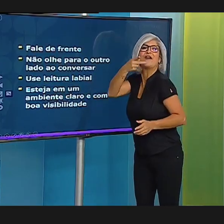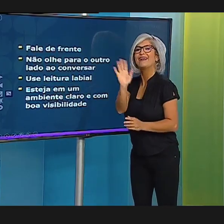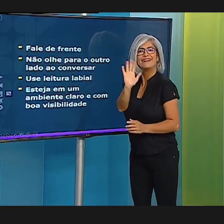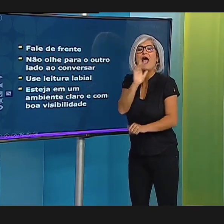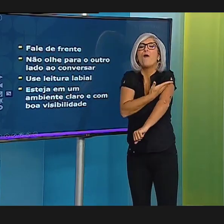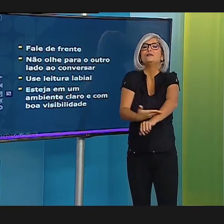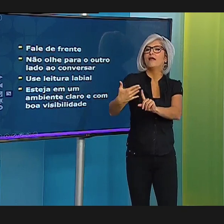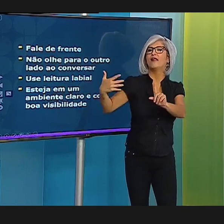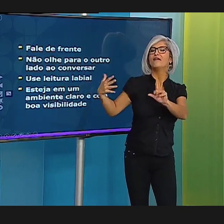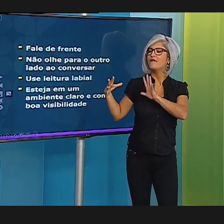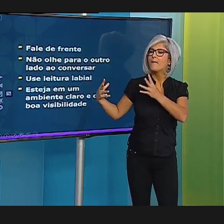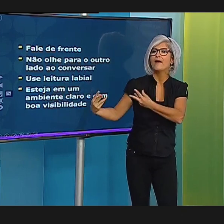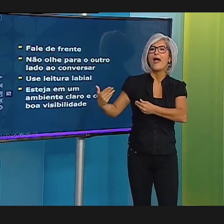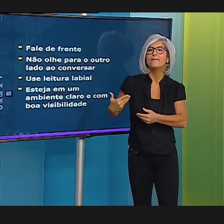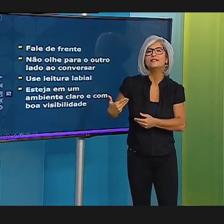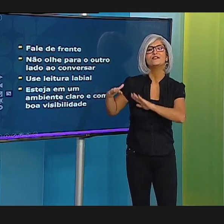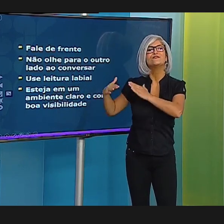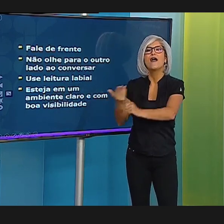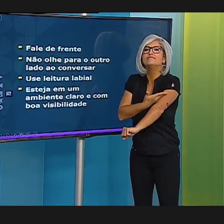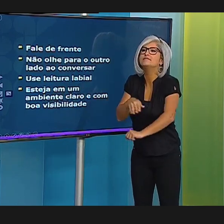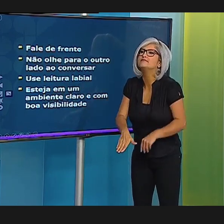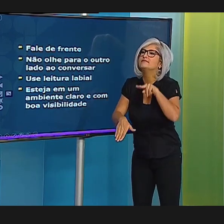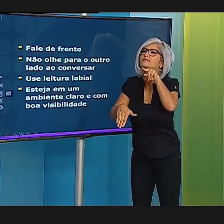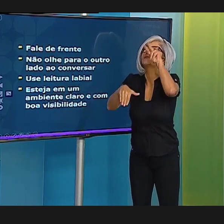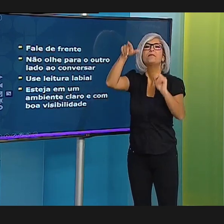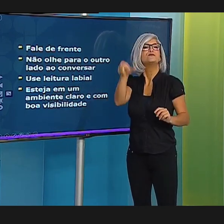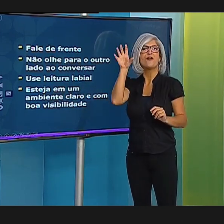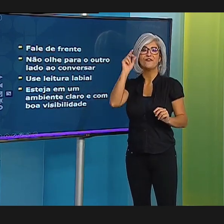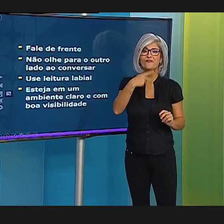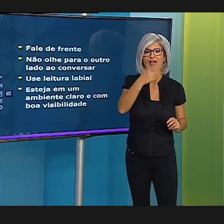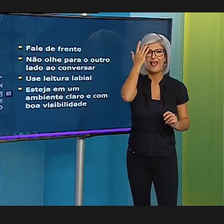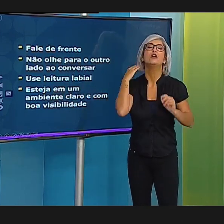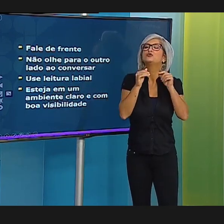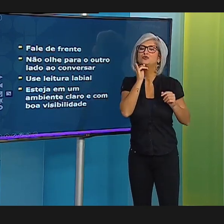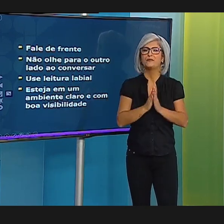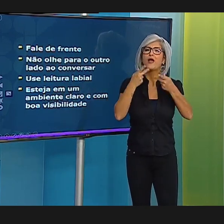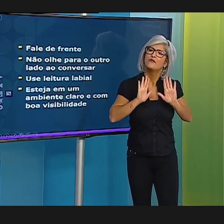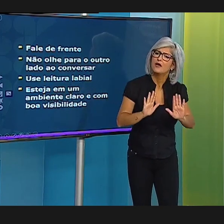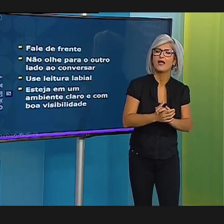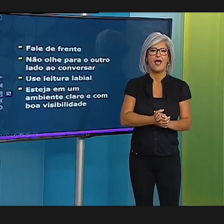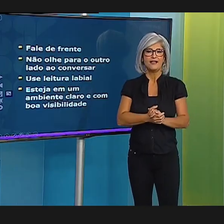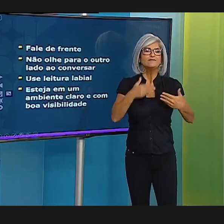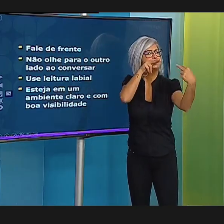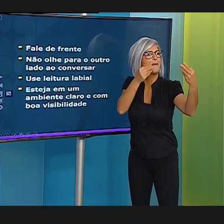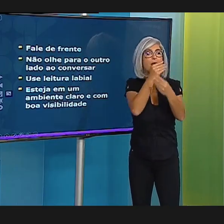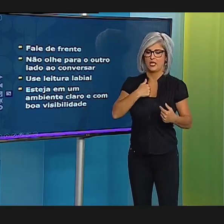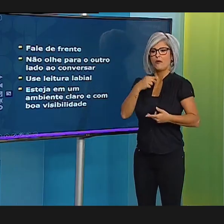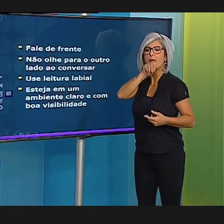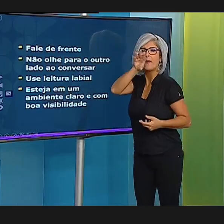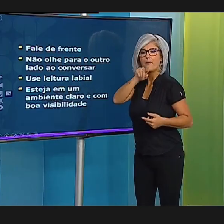labial. Nem todos oralizam, nem todos falam. Depende do conhecimento anterior, depende do contato com o ouvinte, que vai fazer com que ele desenvolva uma boa fala e também uma boa leitura labial. Por